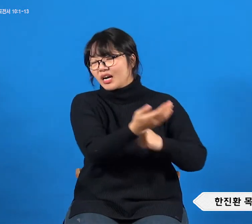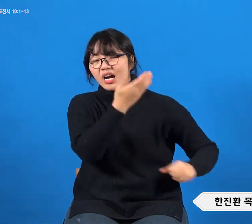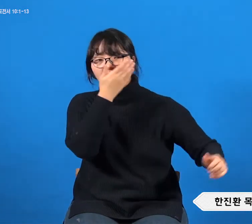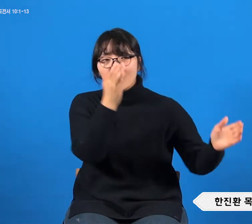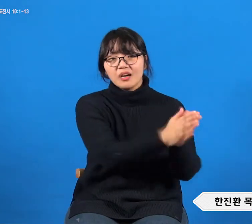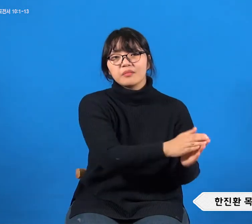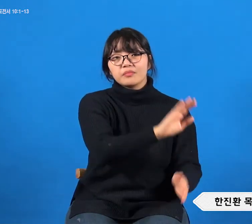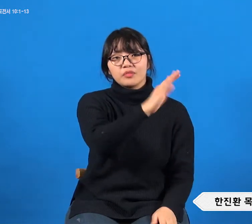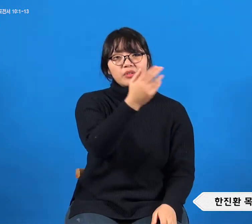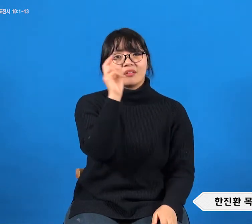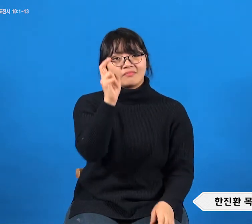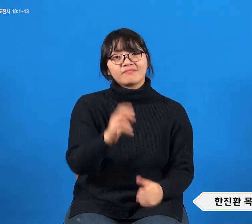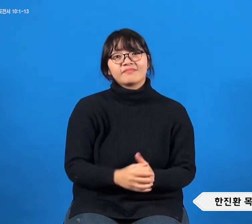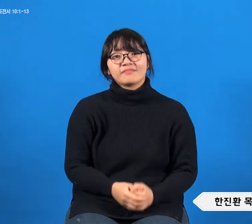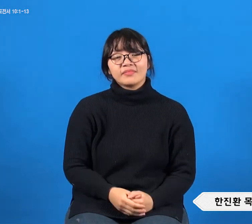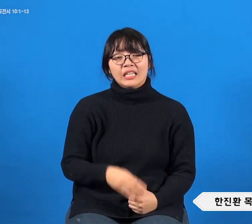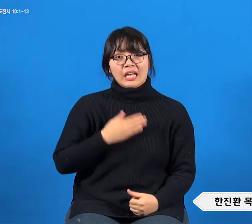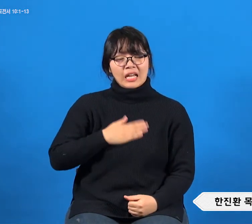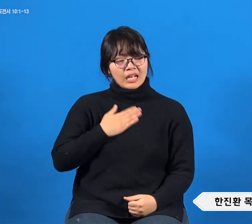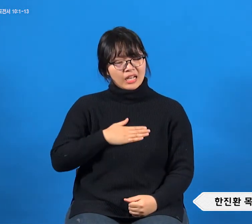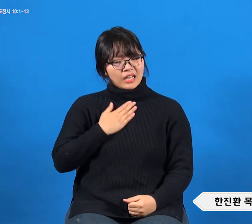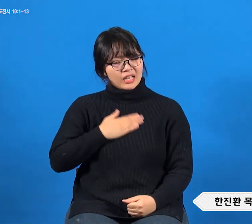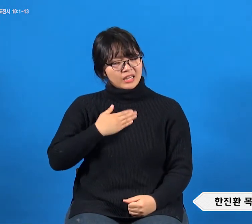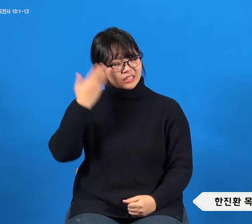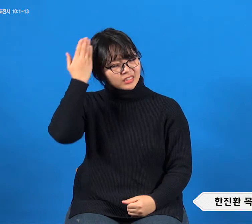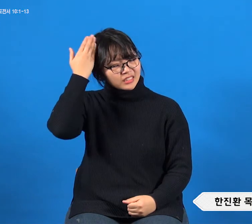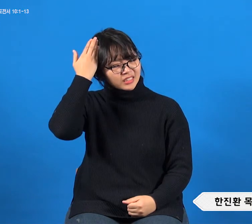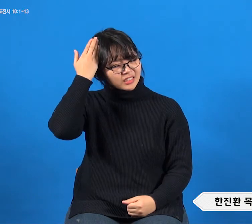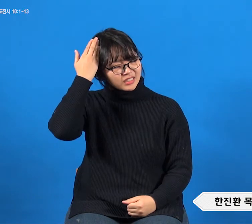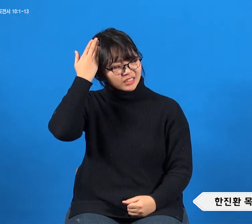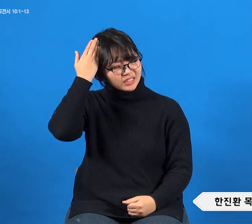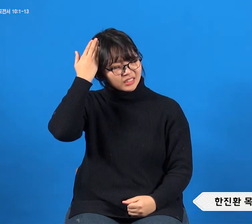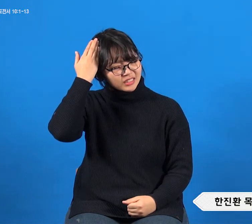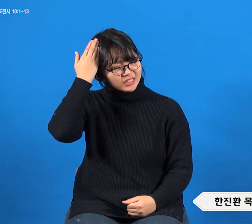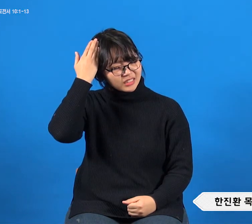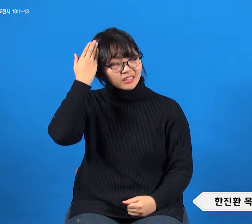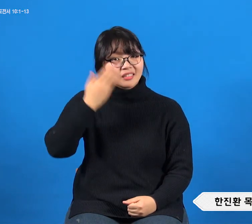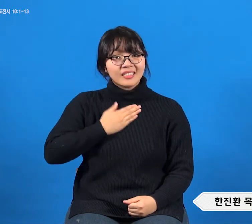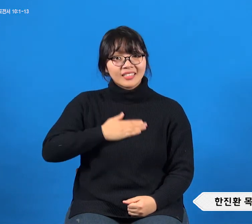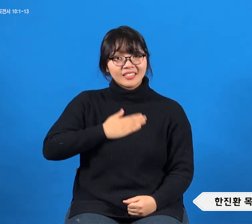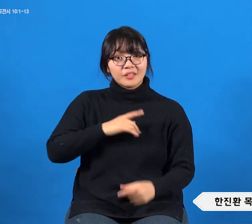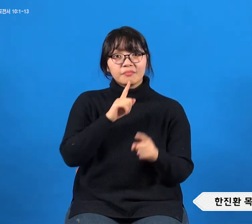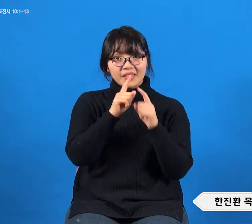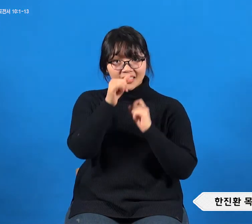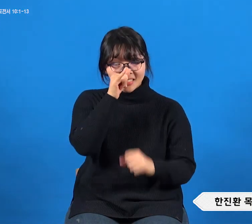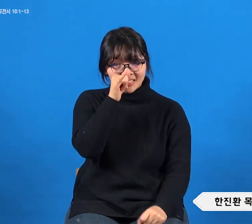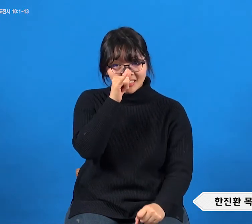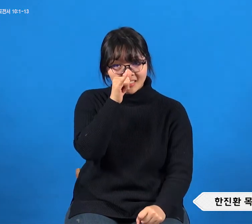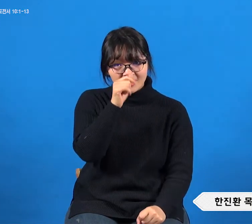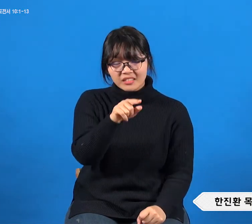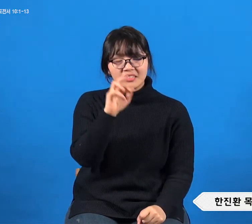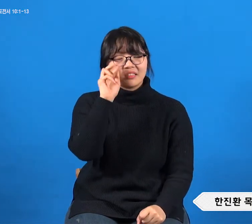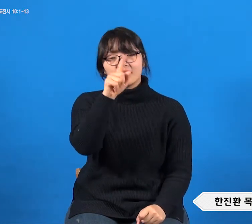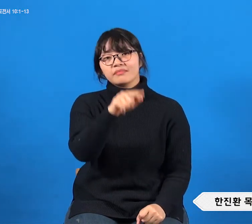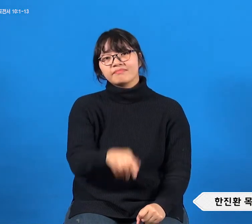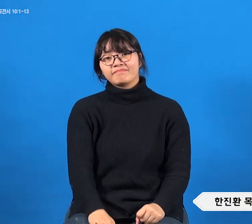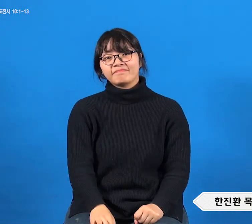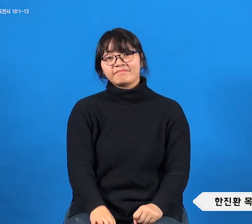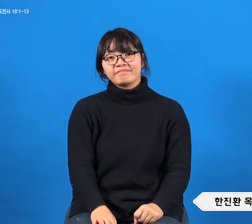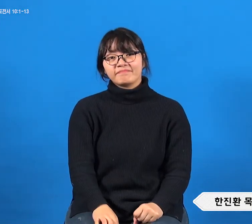됩니다. 아는 것이 힘이다. 옛날에 그런 구호 많이 외쳤지요. 그 구호는